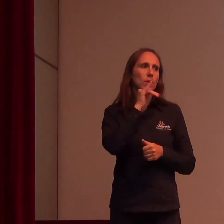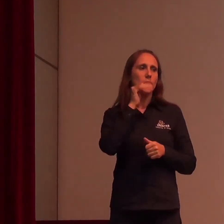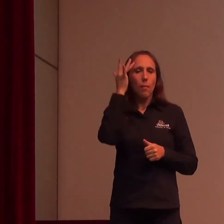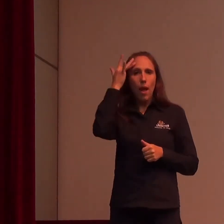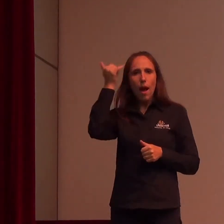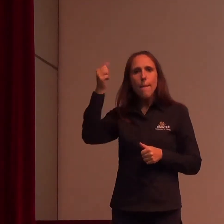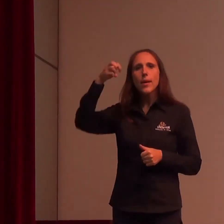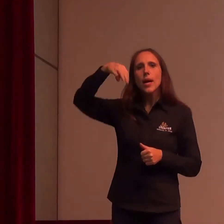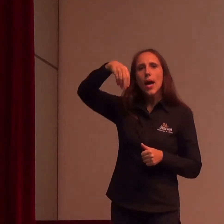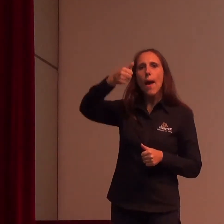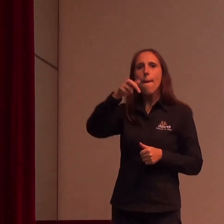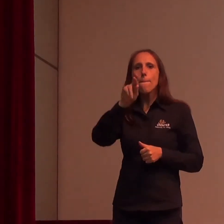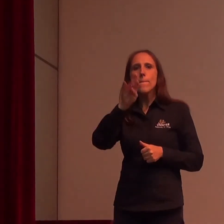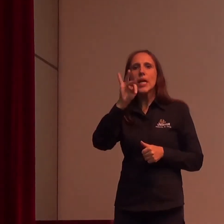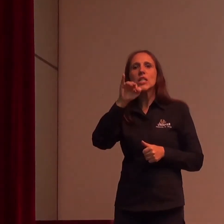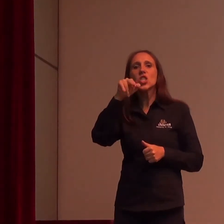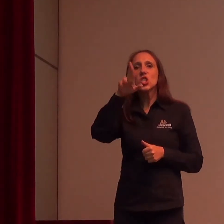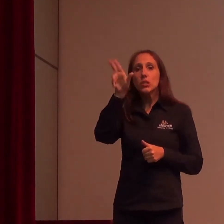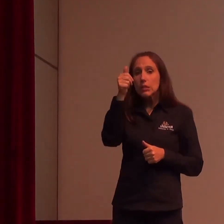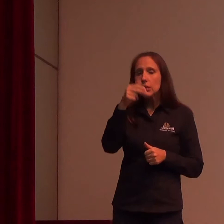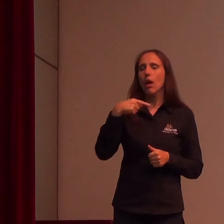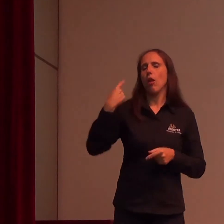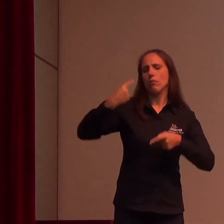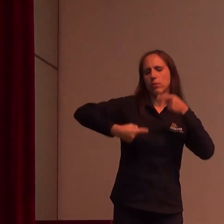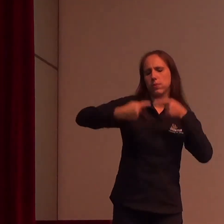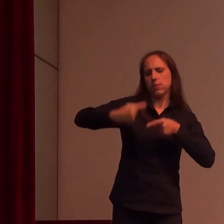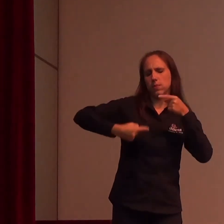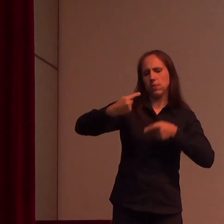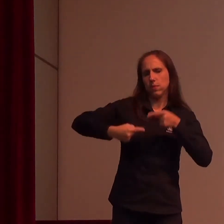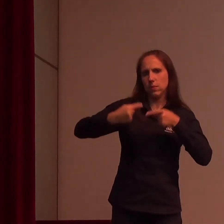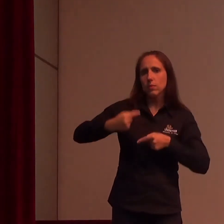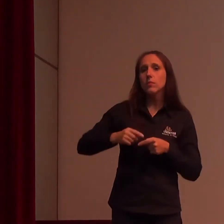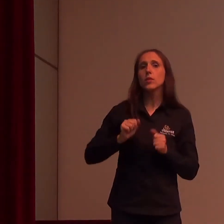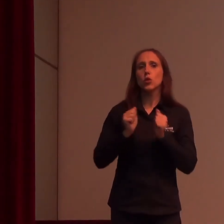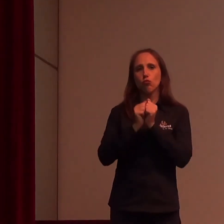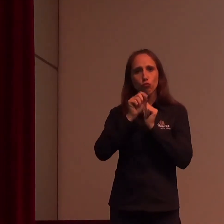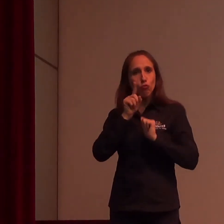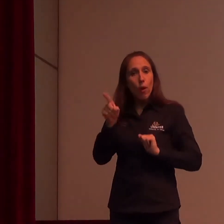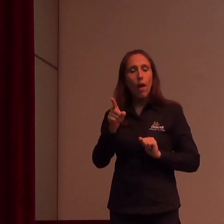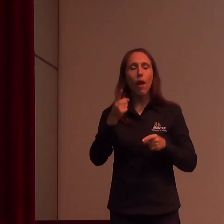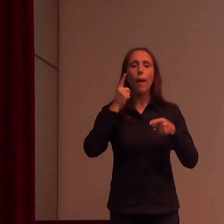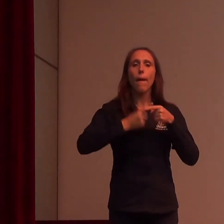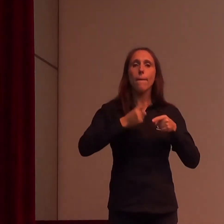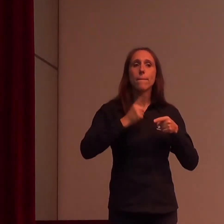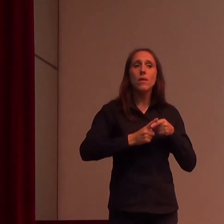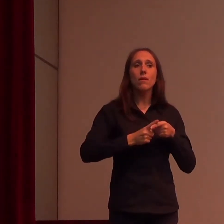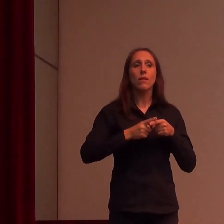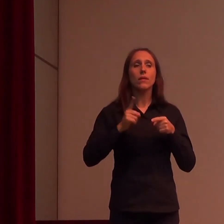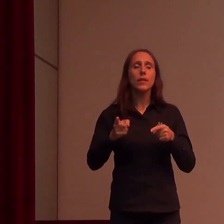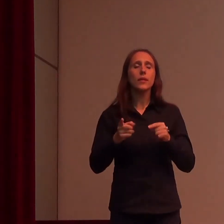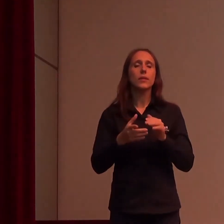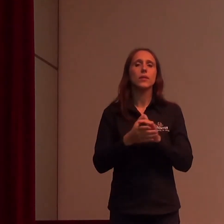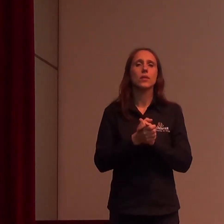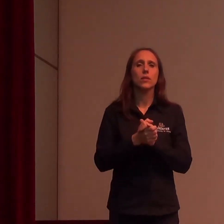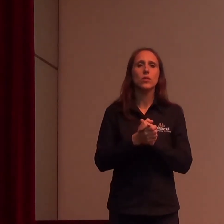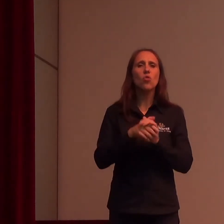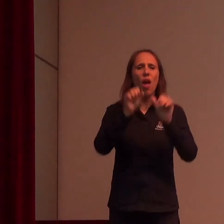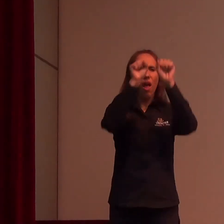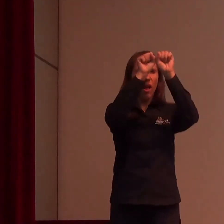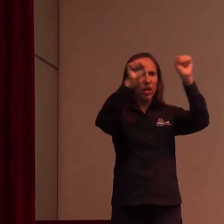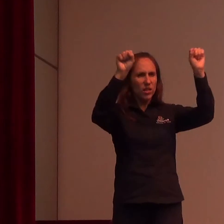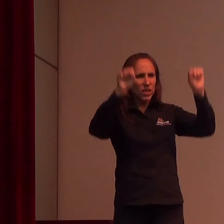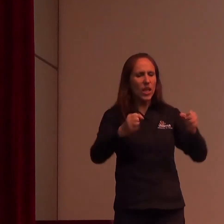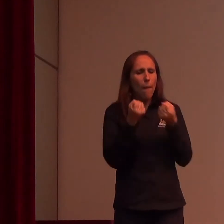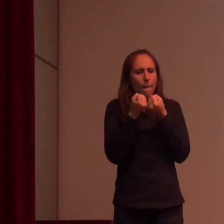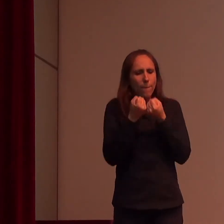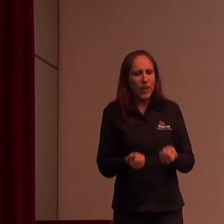a gente vai travar, inclusive, esse debate com ela. Porque o McDays, na verdade, foi um sistema pensado muito